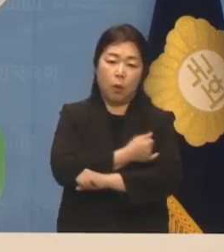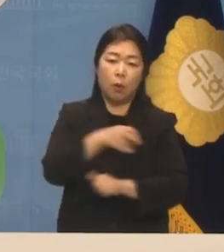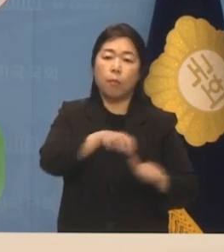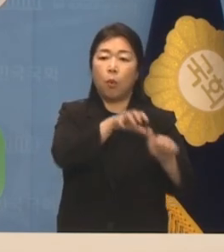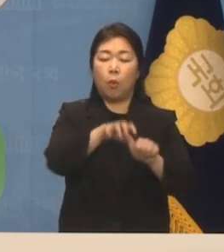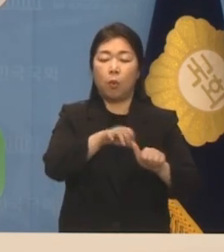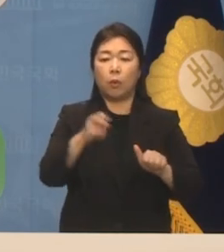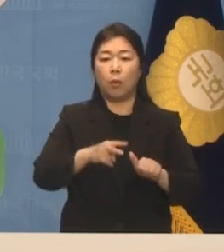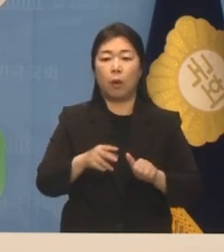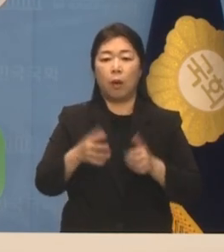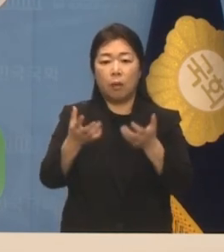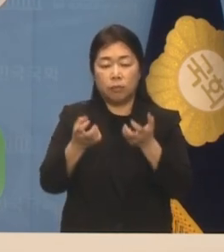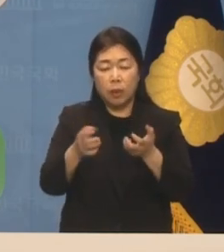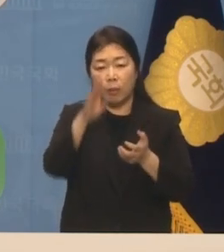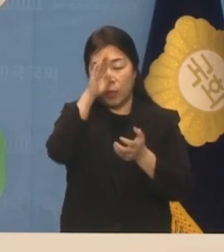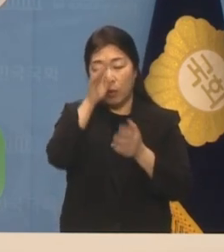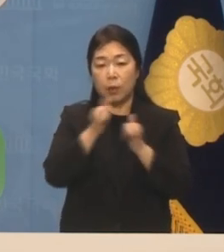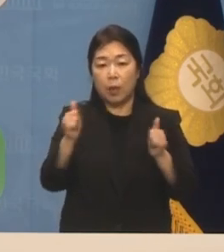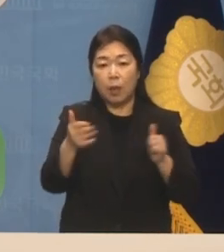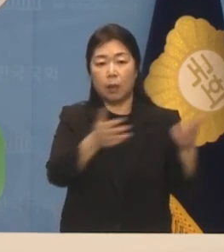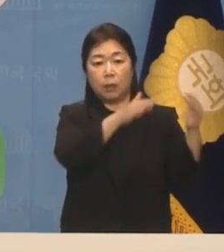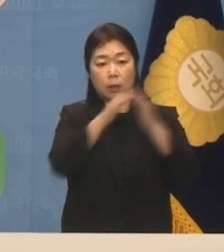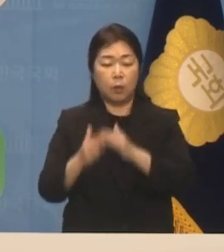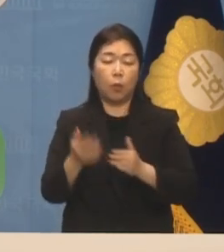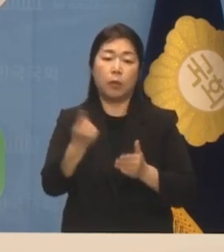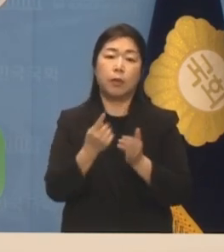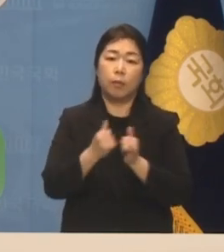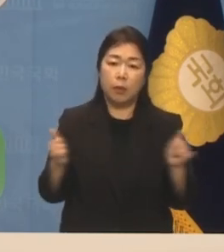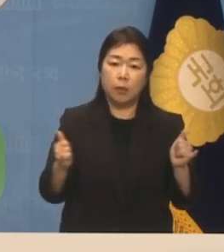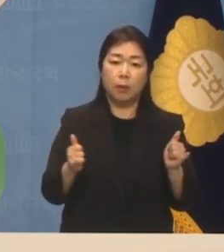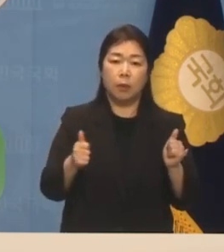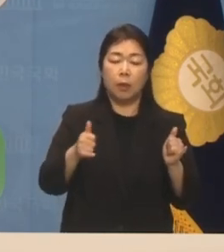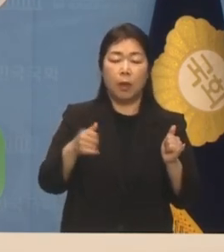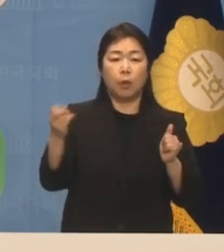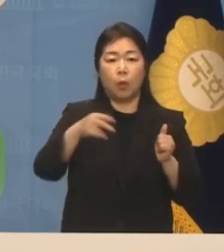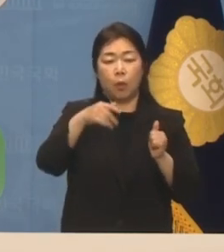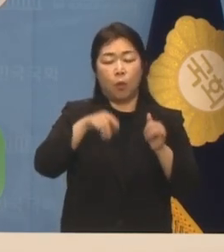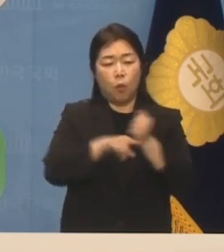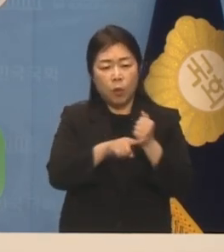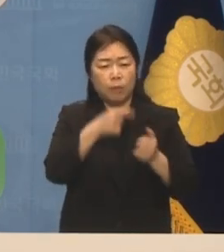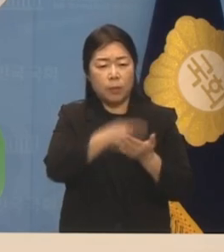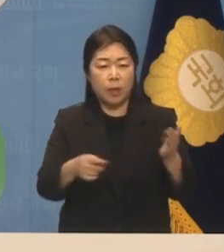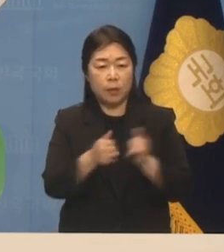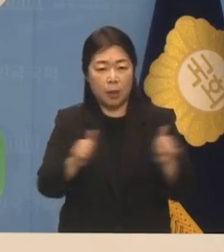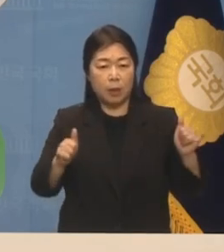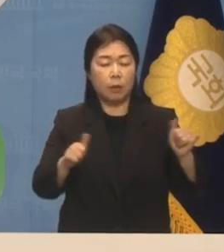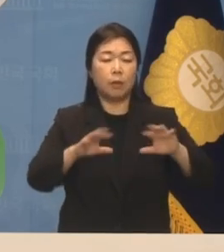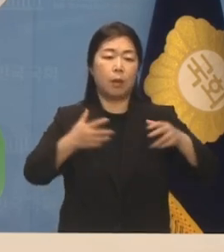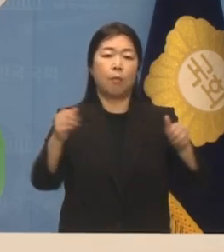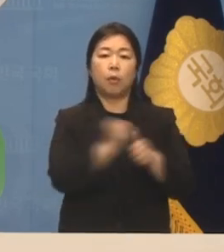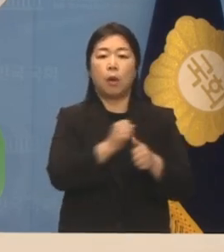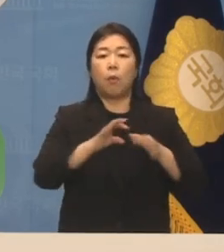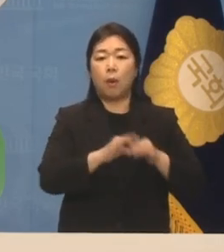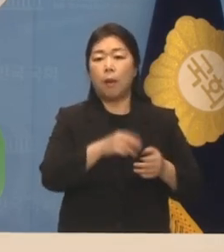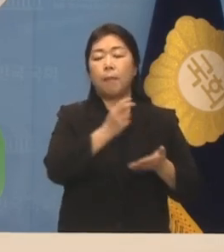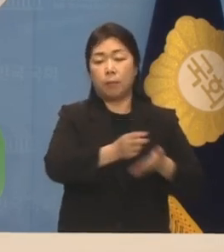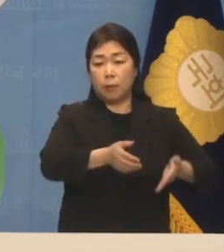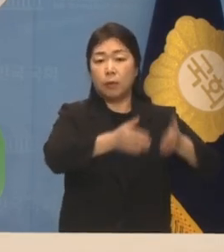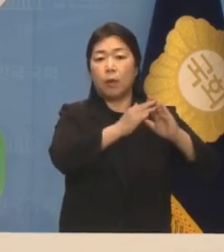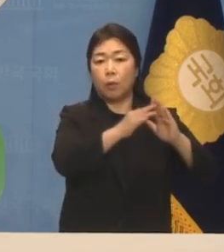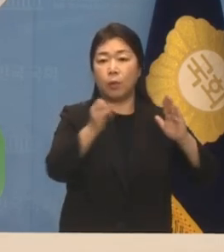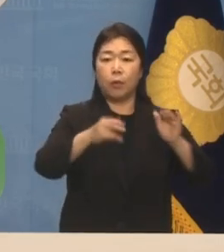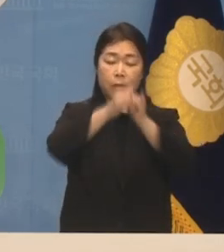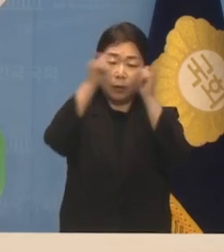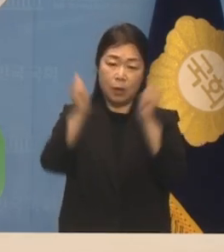소수자 인권 보장, 고문 피해자 및 과거사 청산 등 국가폭력과 관련된 입법, 그리고